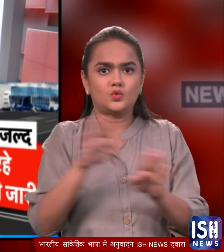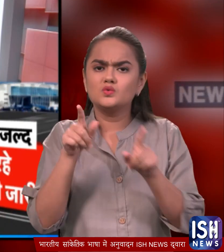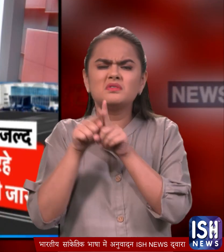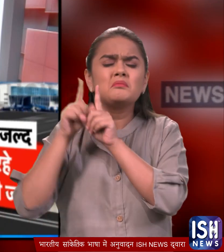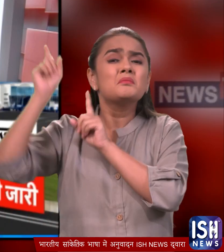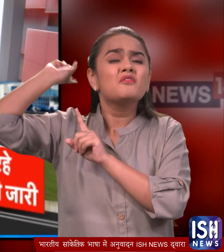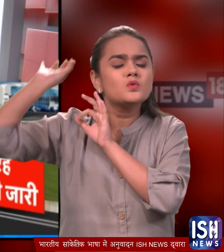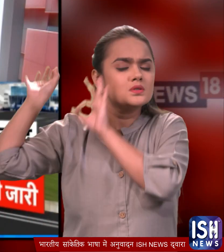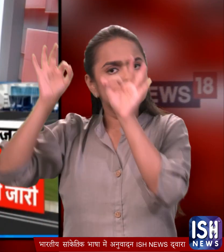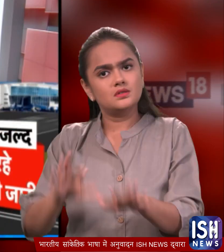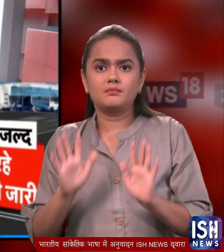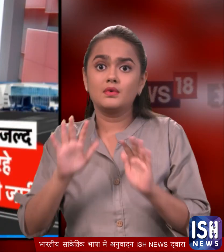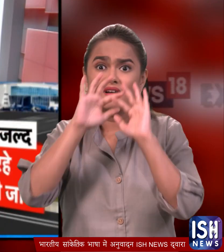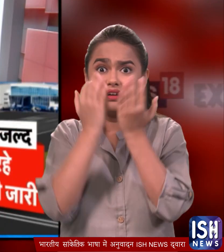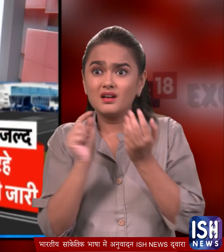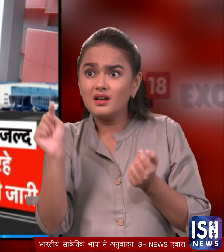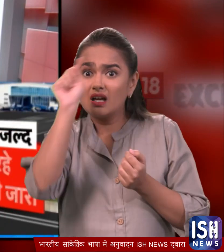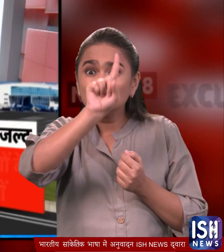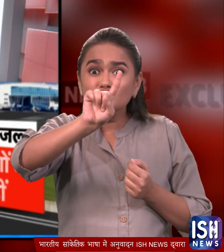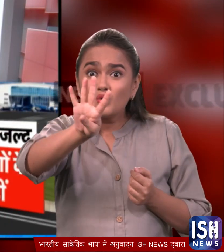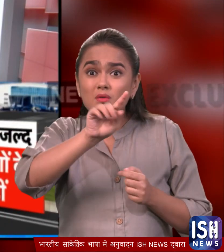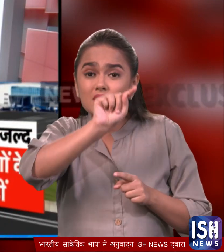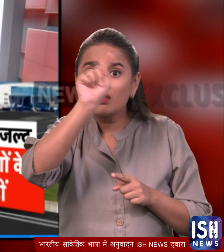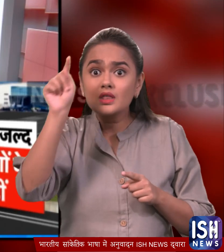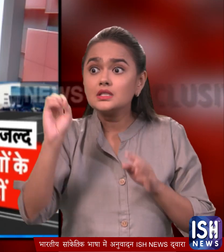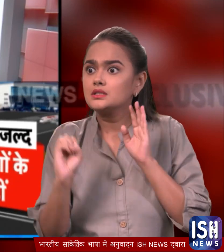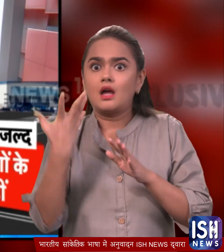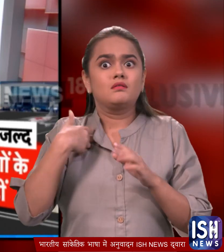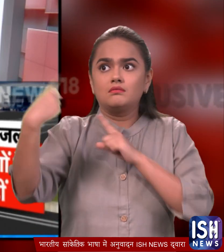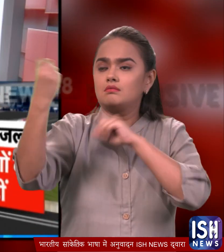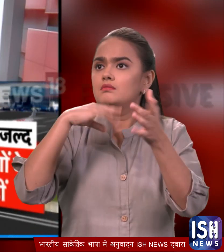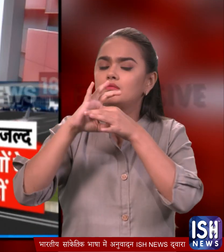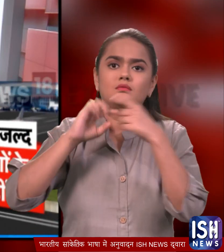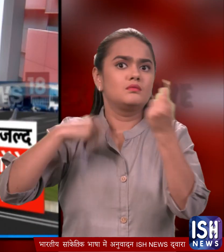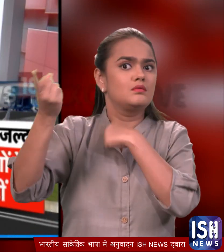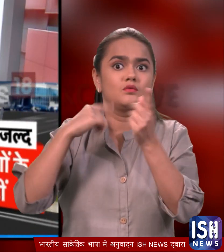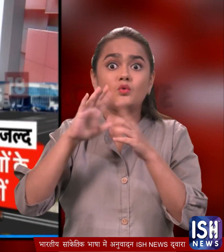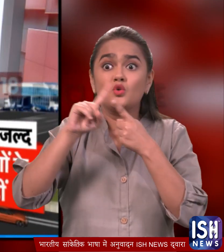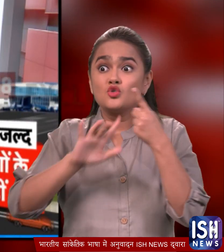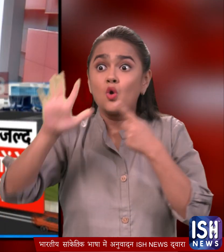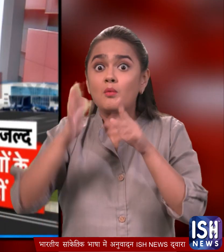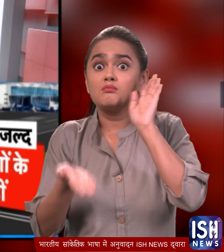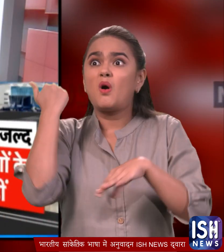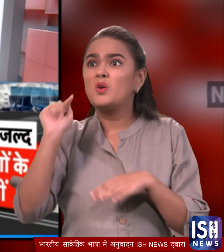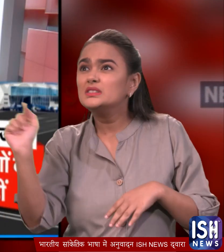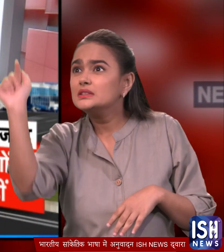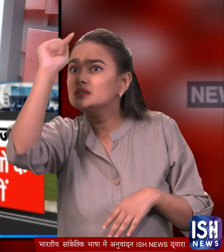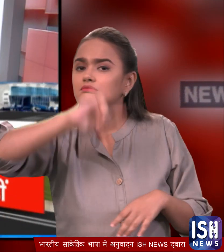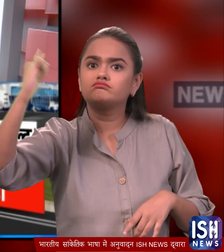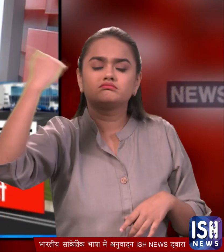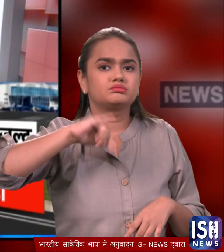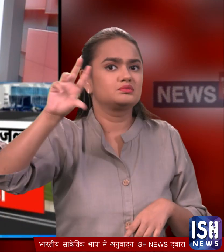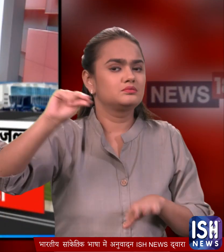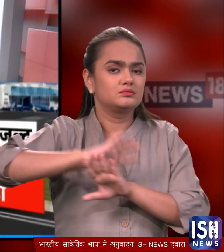पाबंदियां पहले की ही तरह जारी रहेंगी। बताया गया कि दुनिया के जिन 14 देशों के लिए अभी उड़ानें शुरू नहीं होंगी, उनमें ज्यादातर यूरोप के देश शामिल